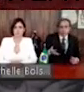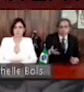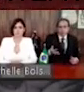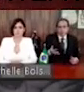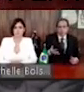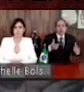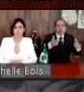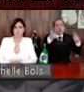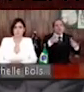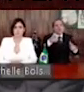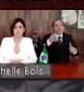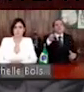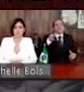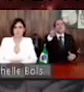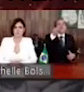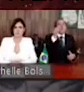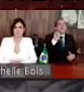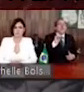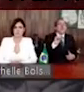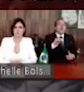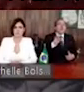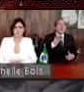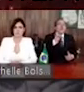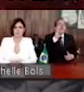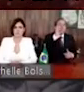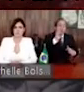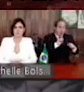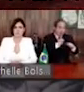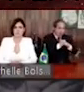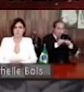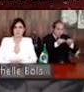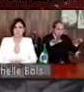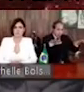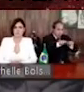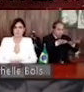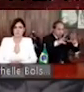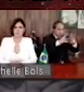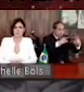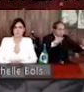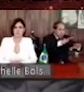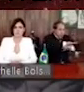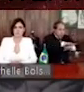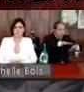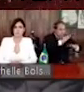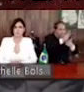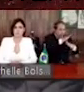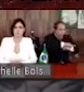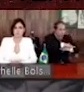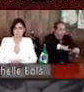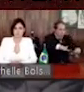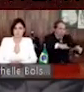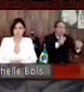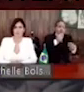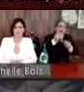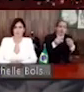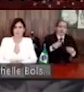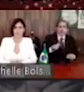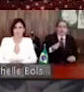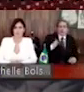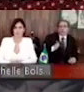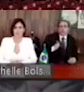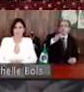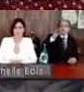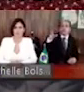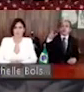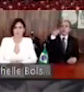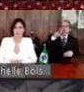sigamos tomando en relación a la protección del campo, a las mujeres en el campo, a la prevención contra la violencia, que muchas veces se